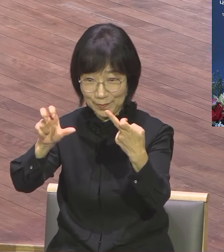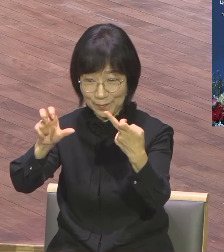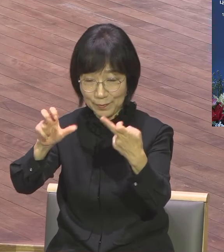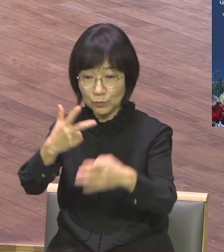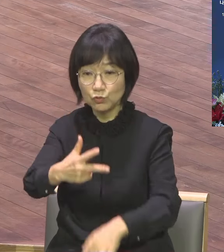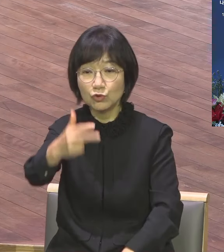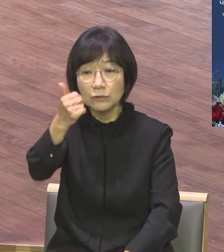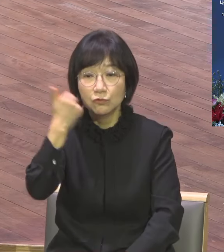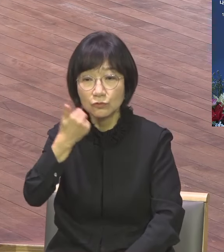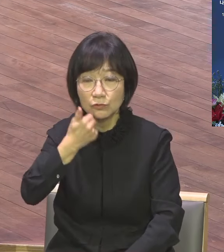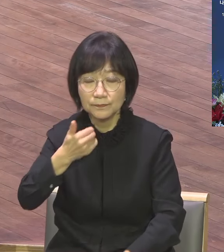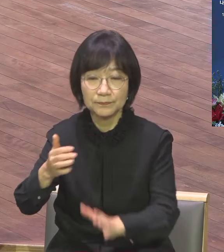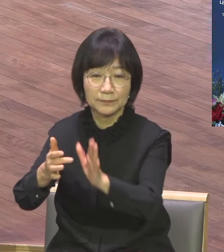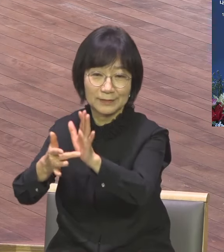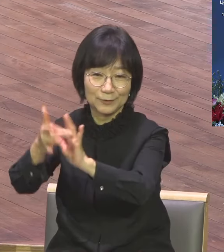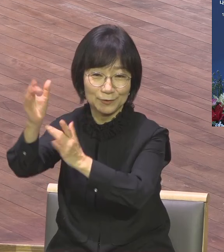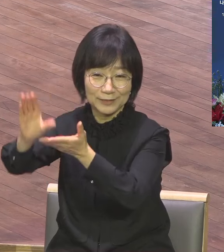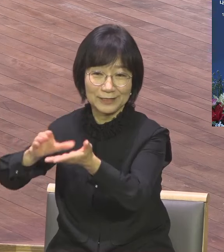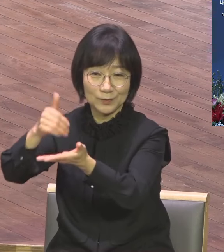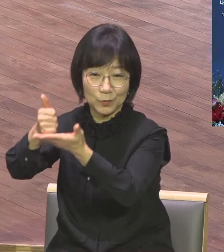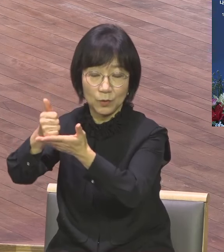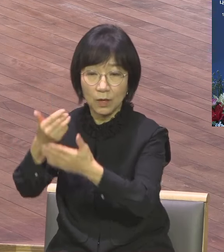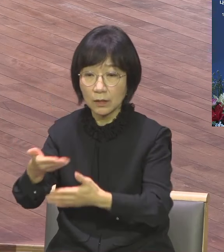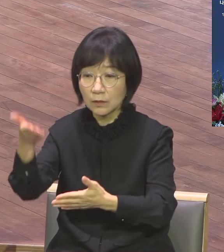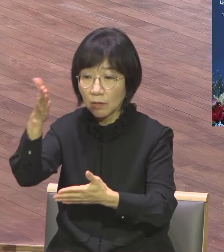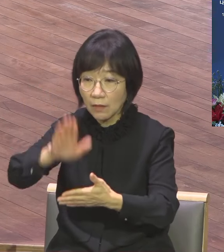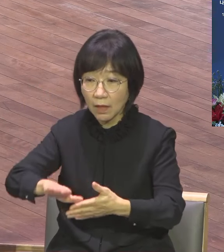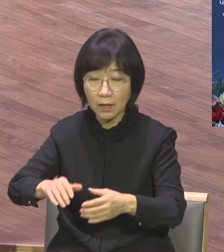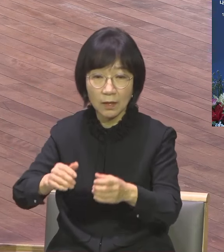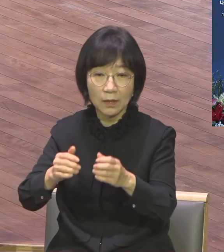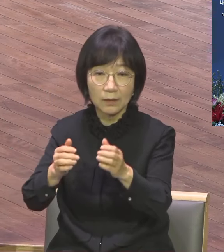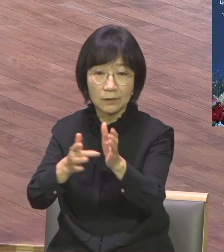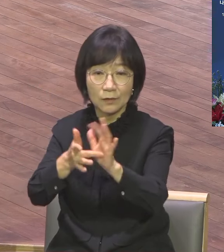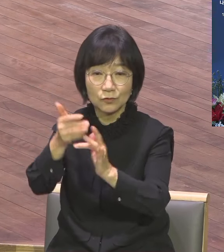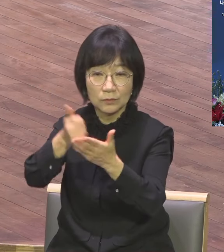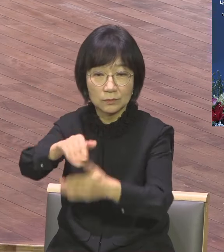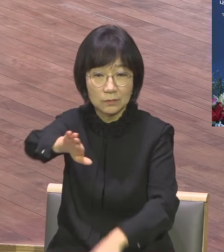되어버렸다. 예수님이 소외되어버렸어. 예수님 이름 없어.